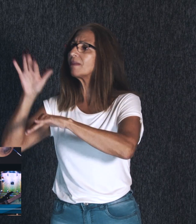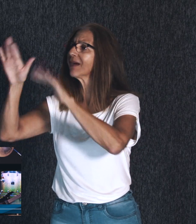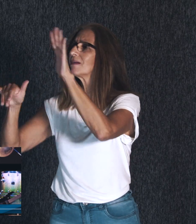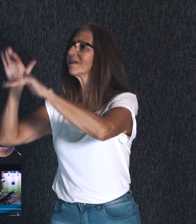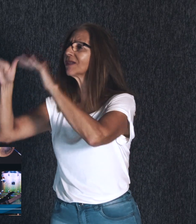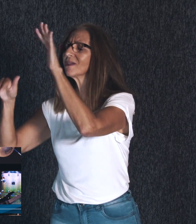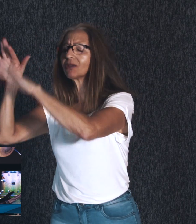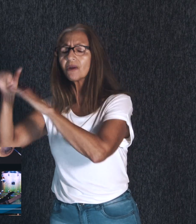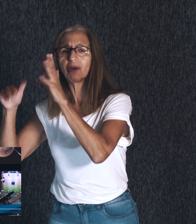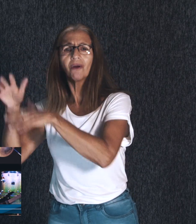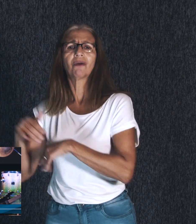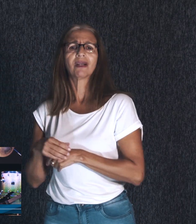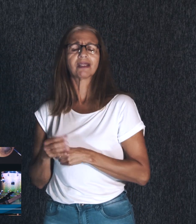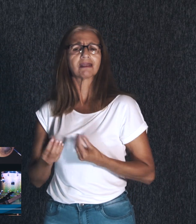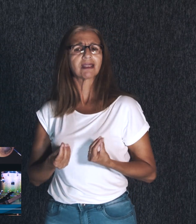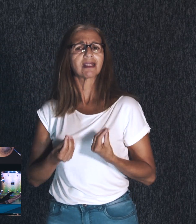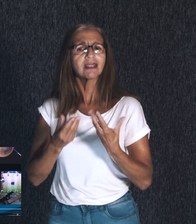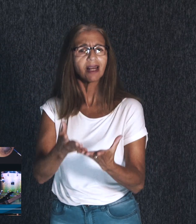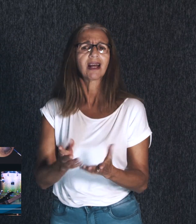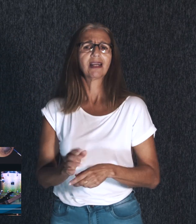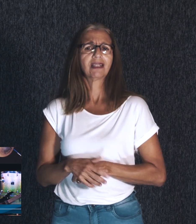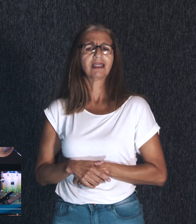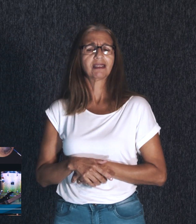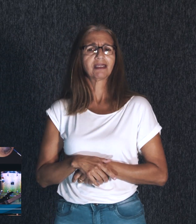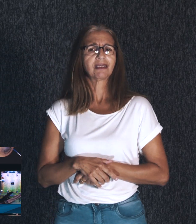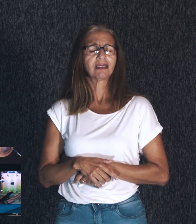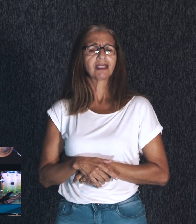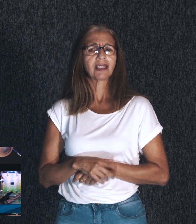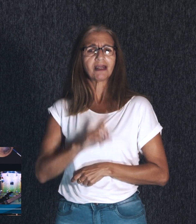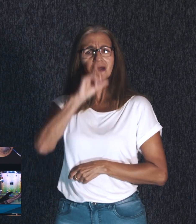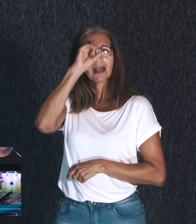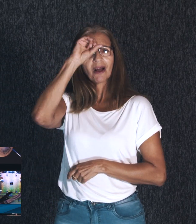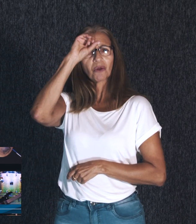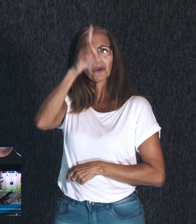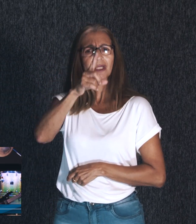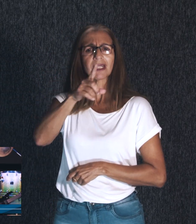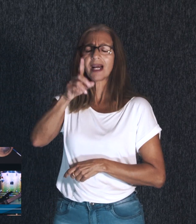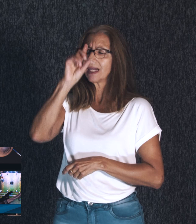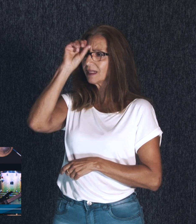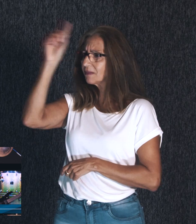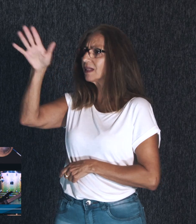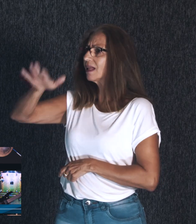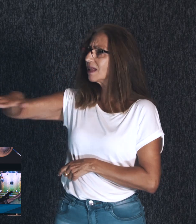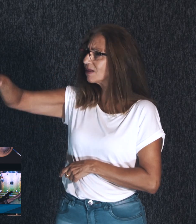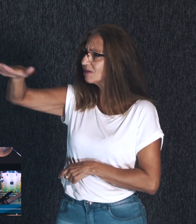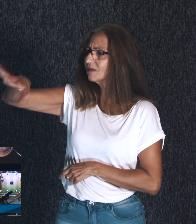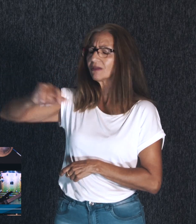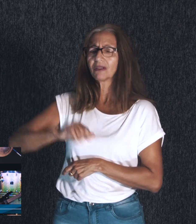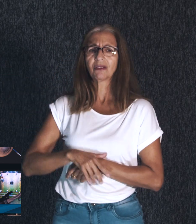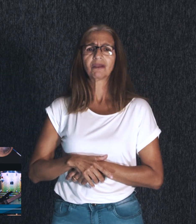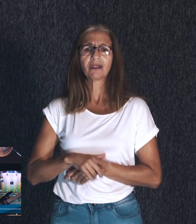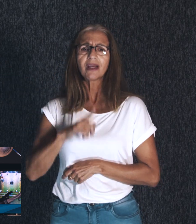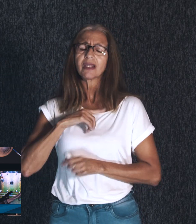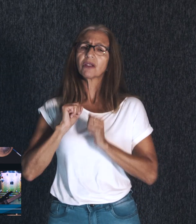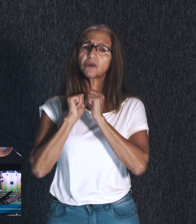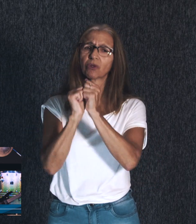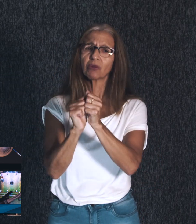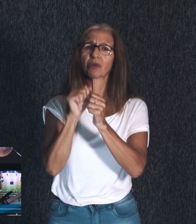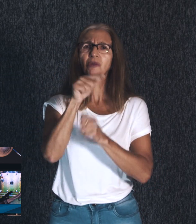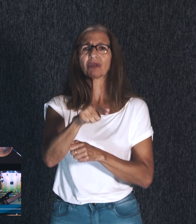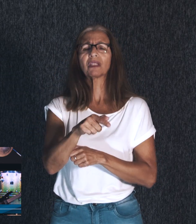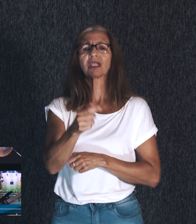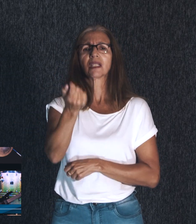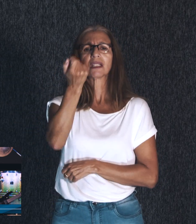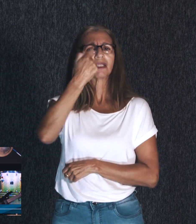troca de sua vida. Não tenha medo, diz o Senhor, pois eu estou com você. Não